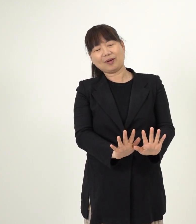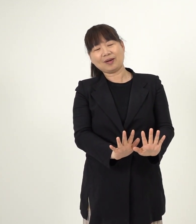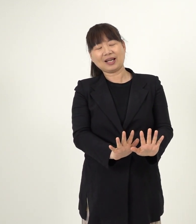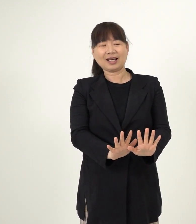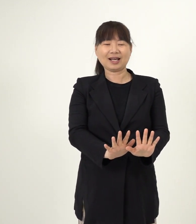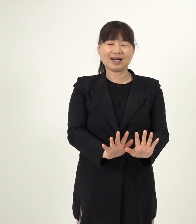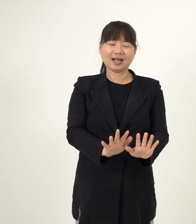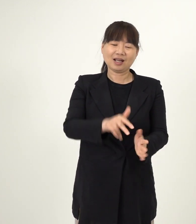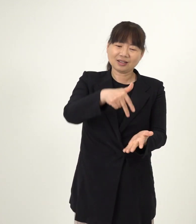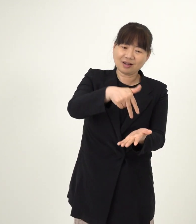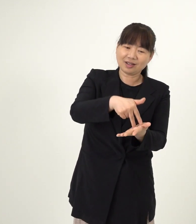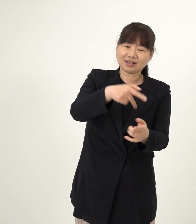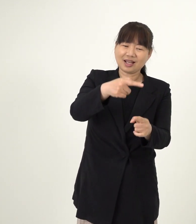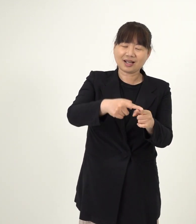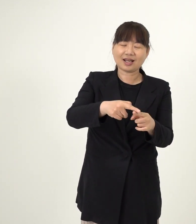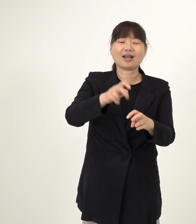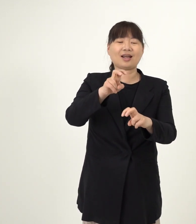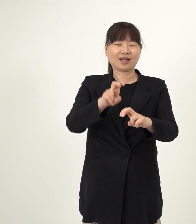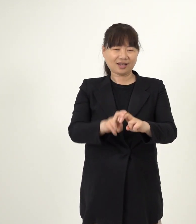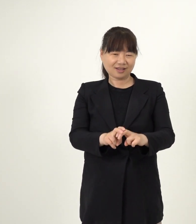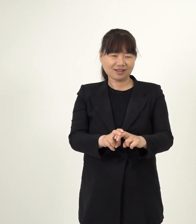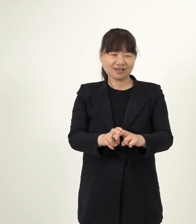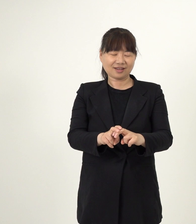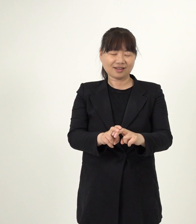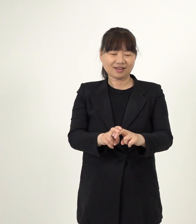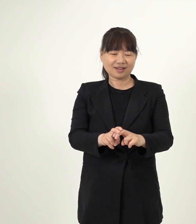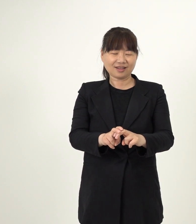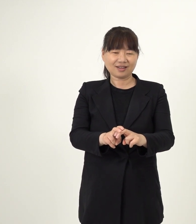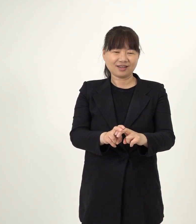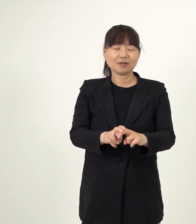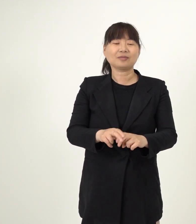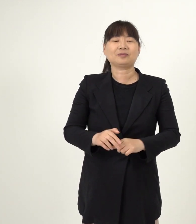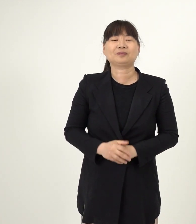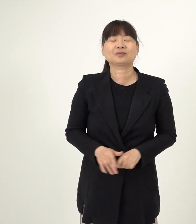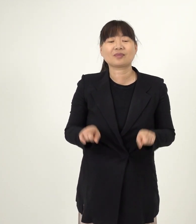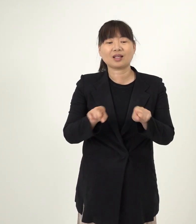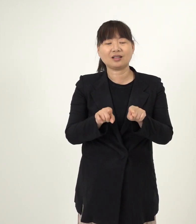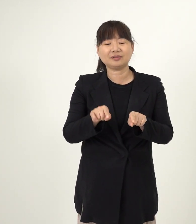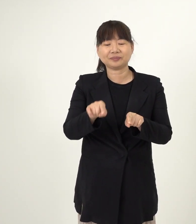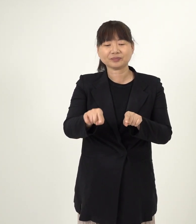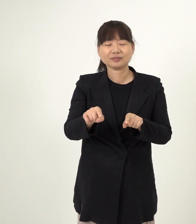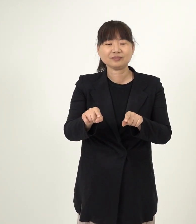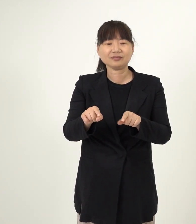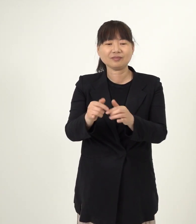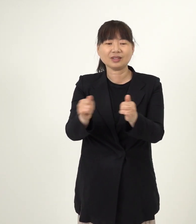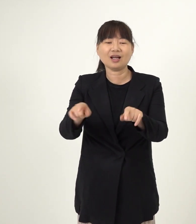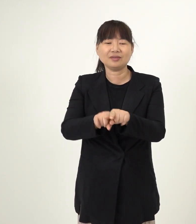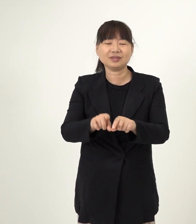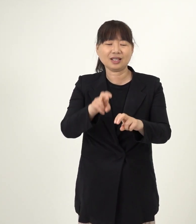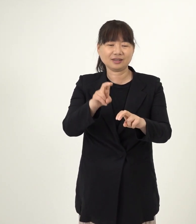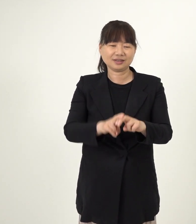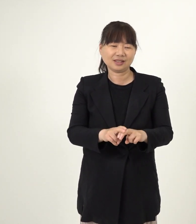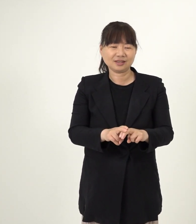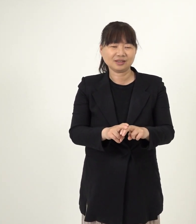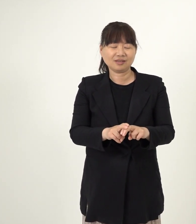앉자 그러고 그 오만한 무리들과 앉아서 겹불을